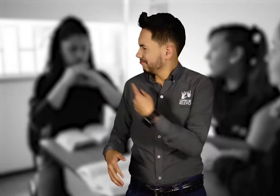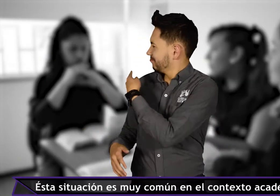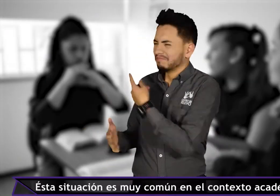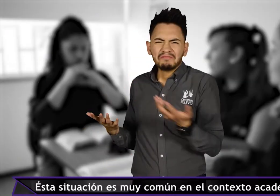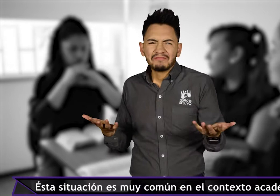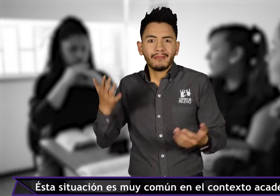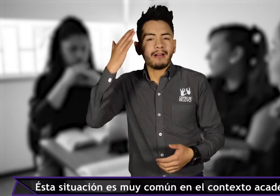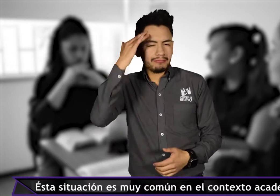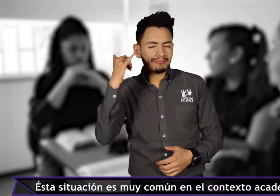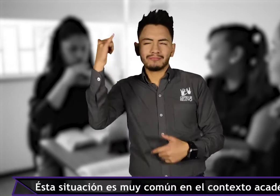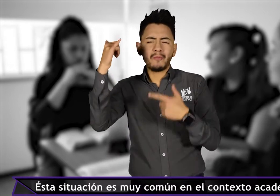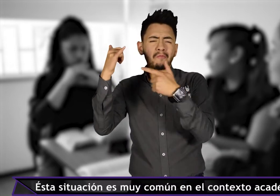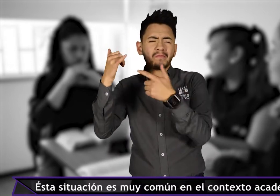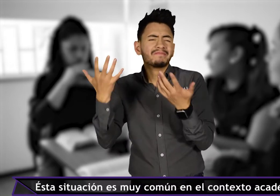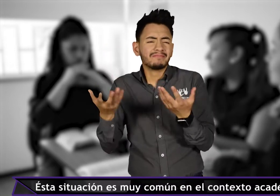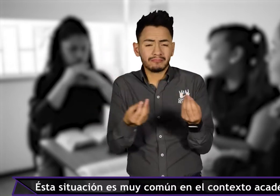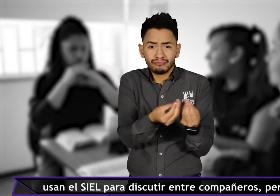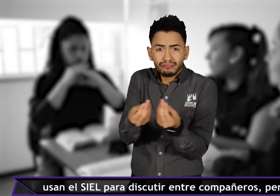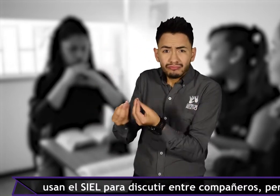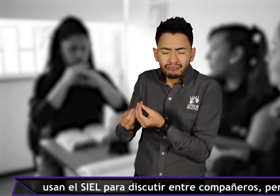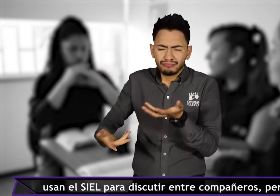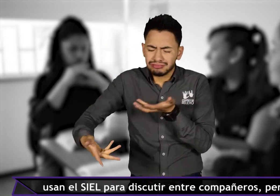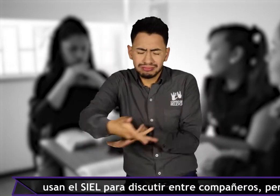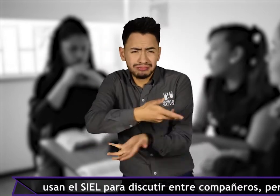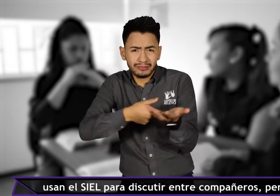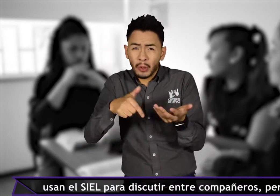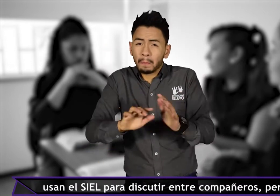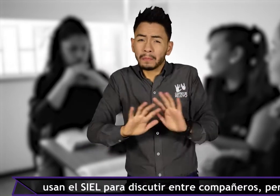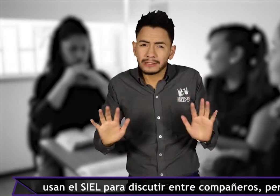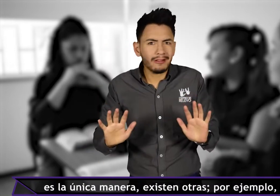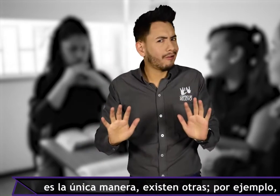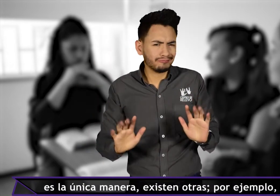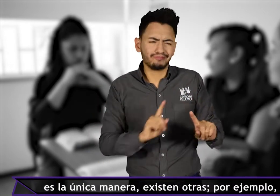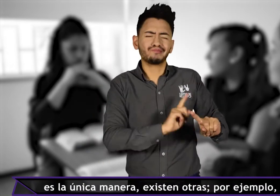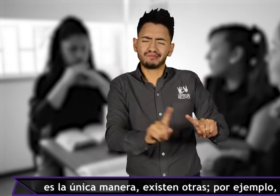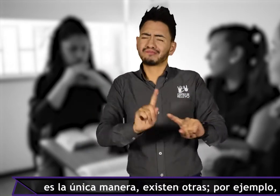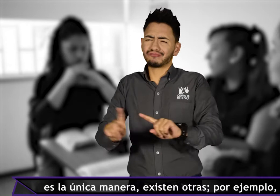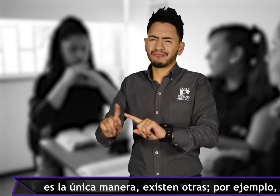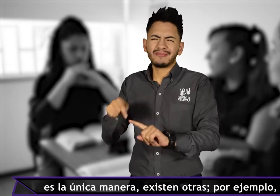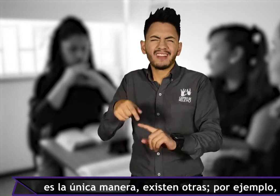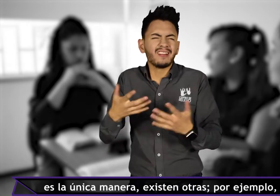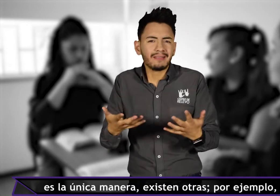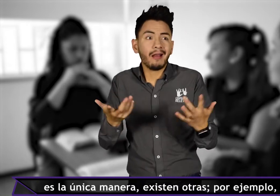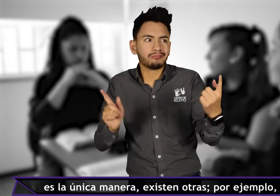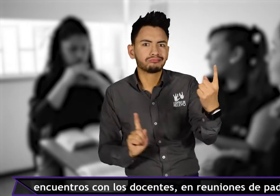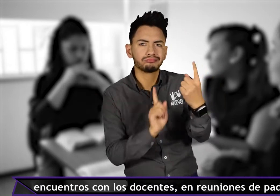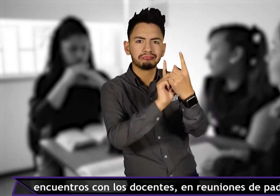Esta situación es muy común en el contexto académico. Usan el CIEL para discutir entre compañeros, pero no es la única manera.